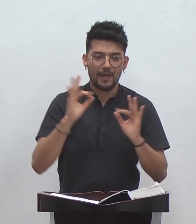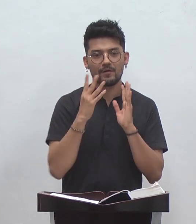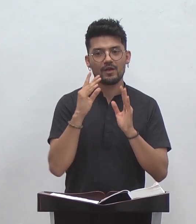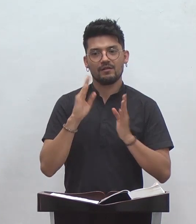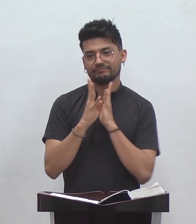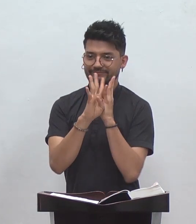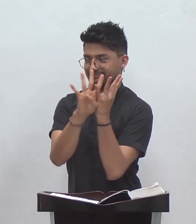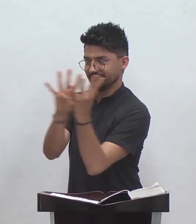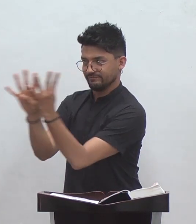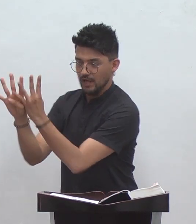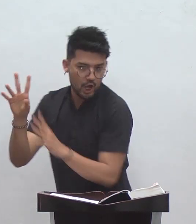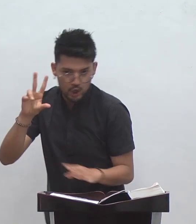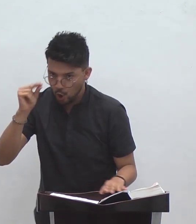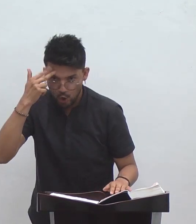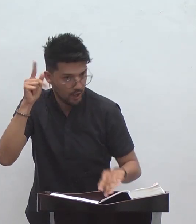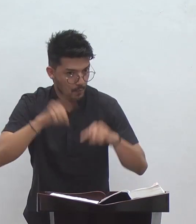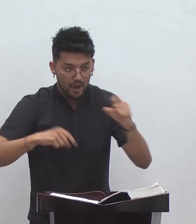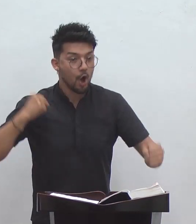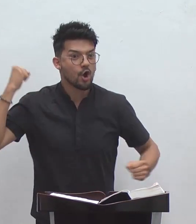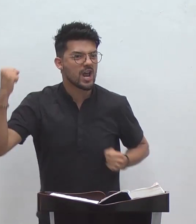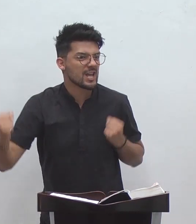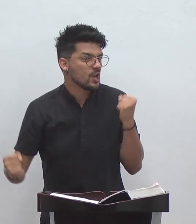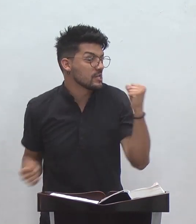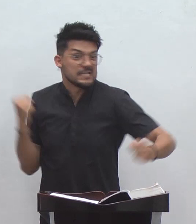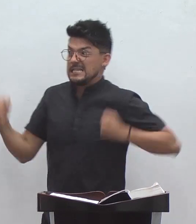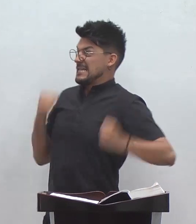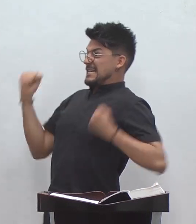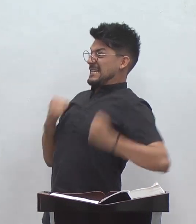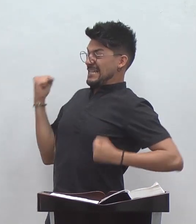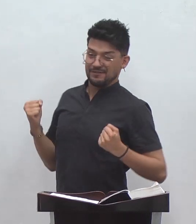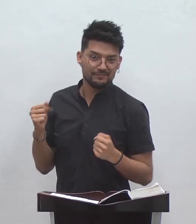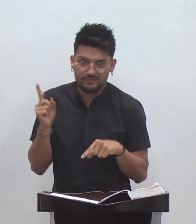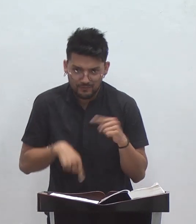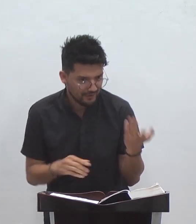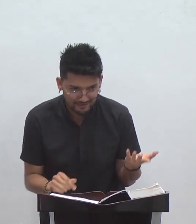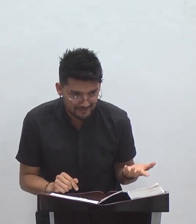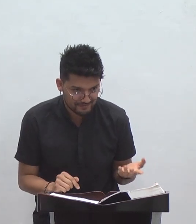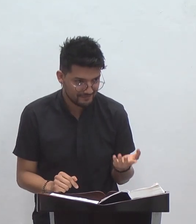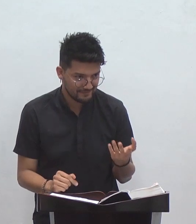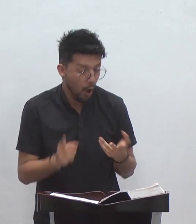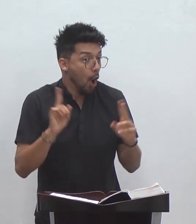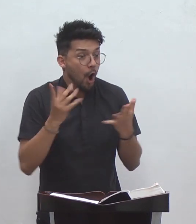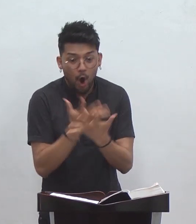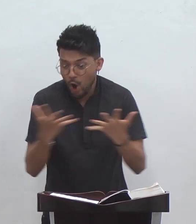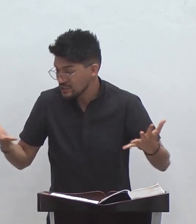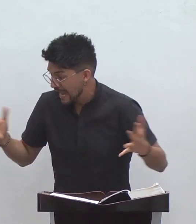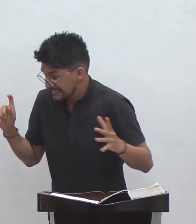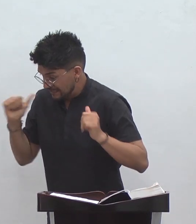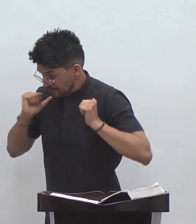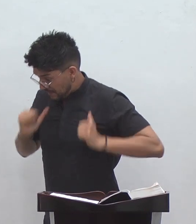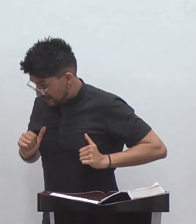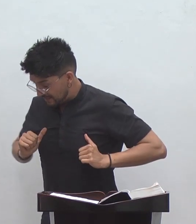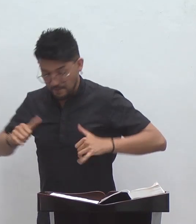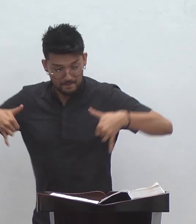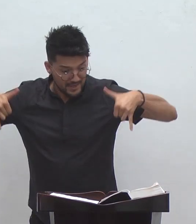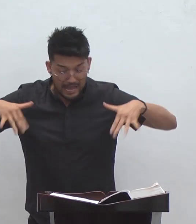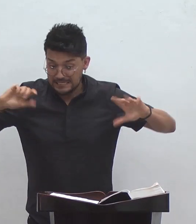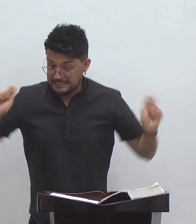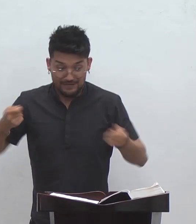encontrarnos en la parte de afuera. Todos sabíamos que no debíamos correr apresuradamente, ¿verdad? O que no debíamos preocuparnos por